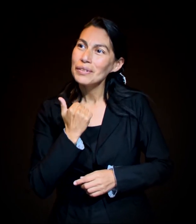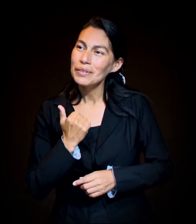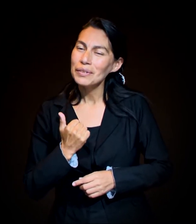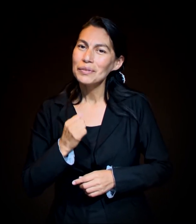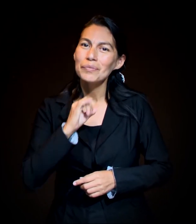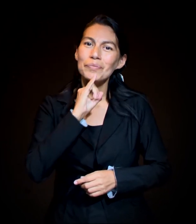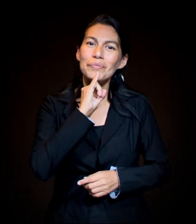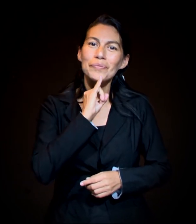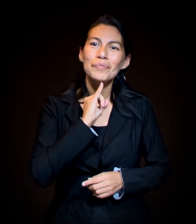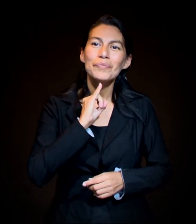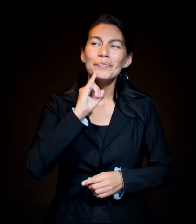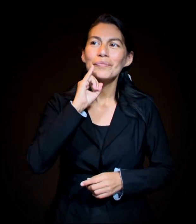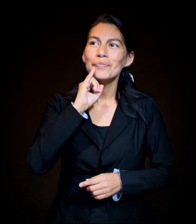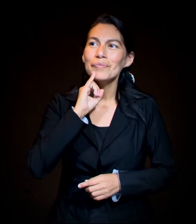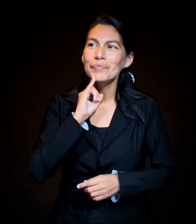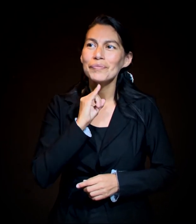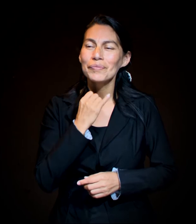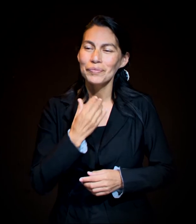ella